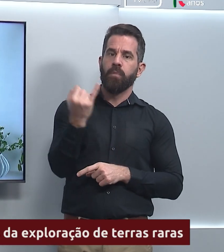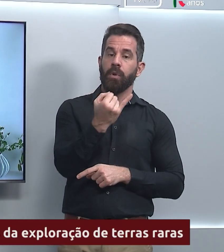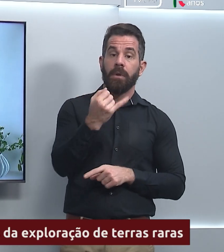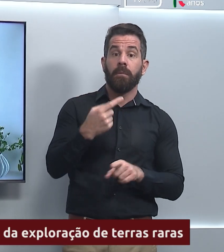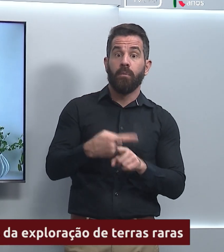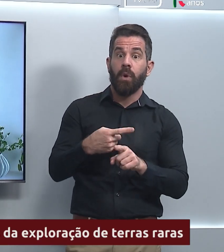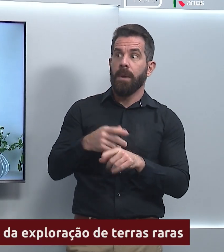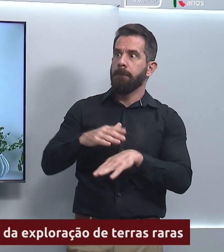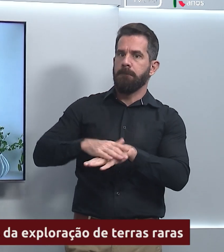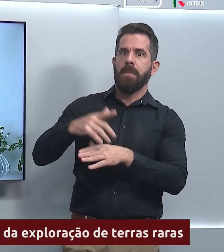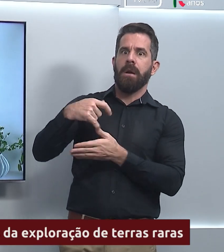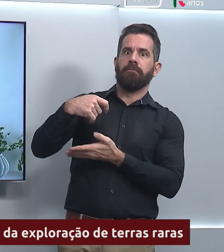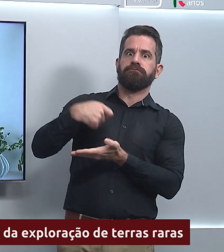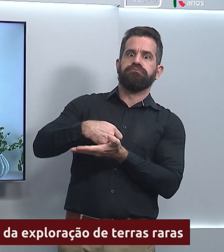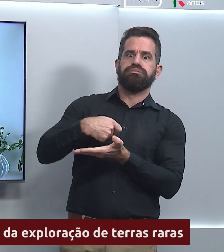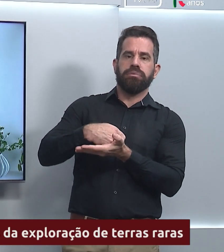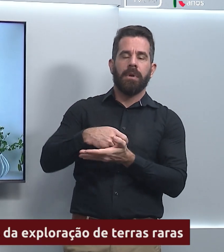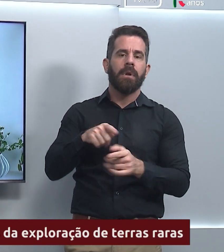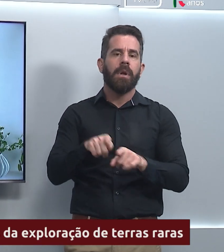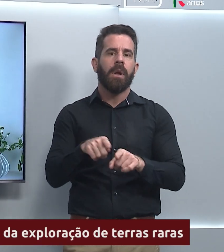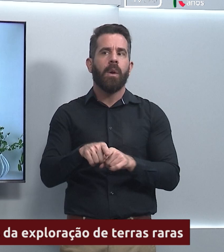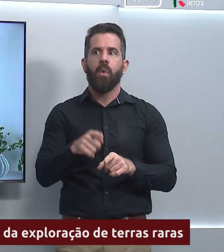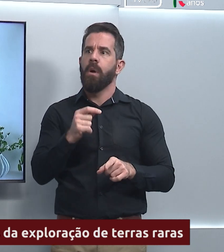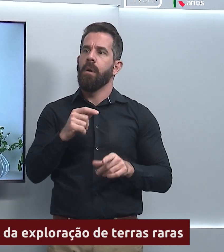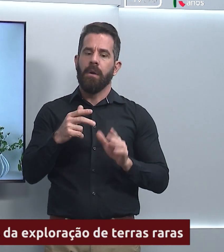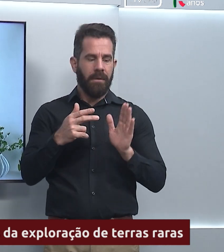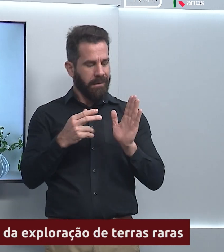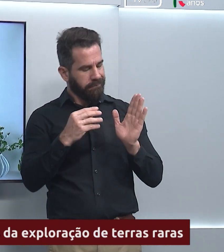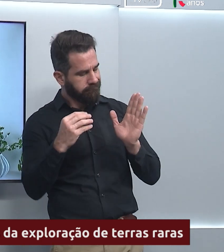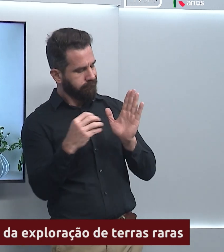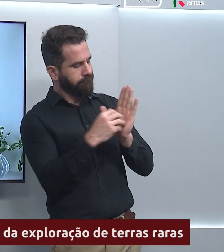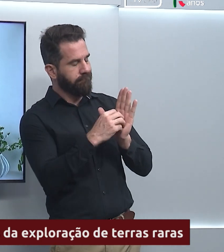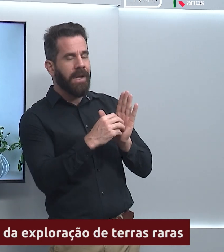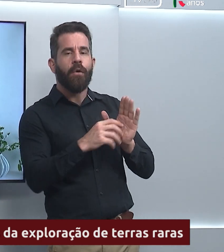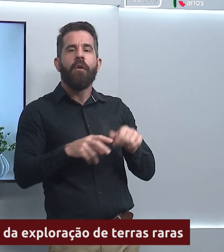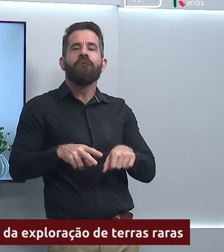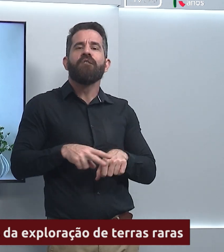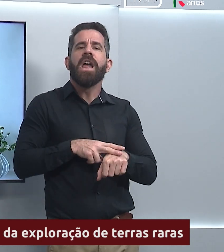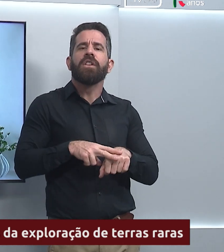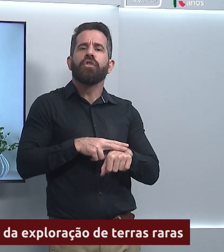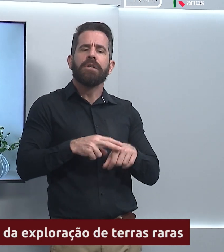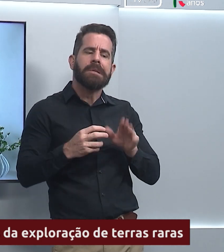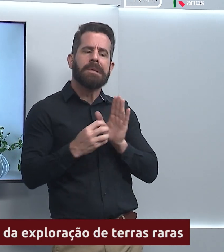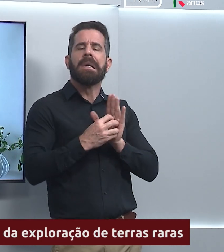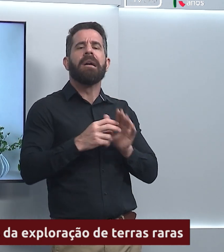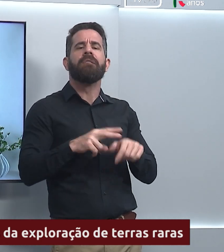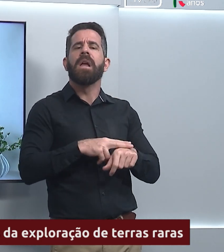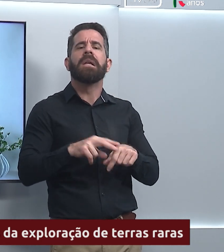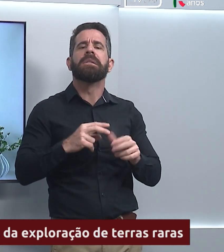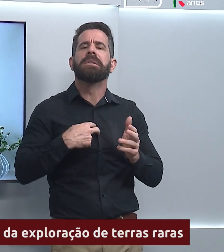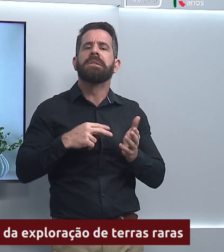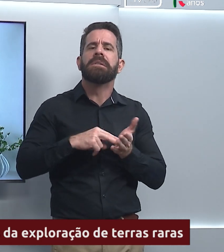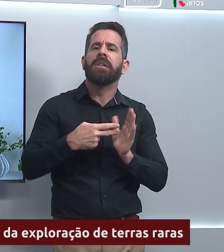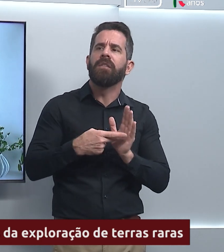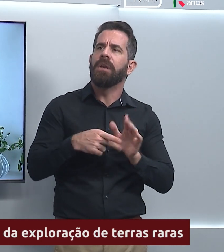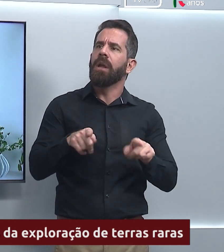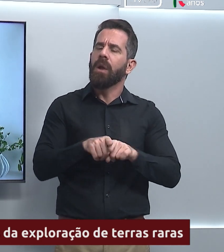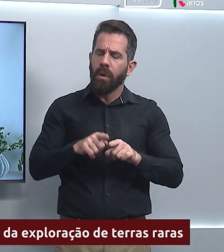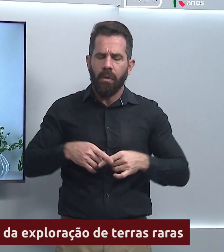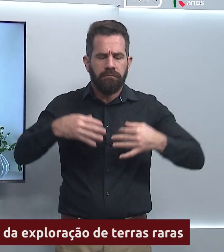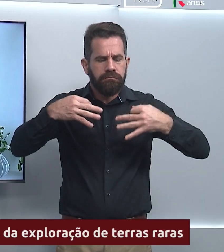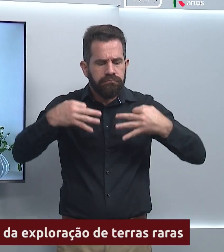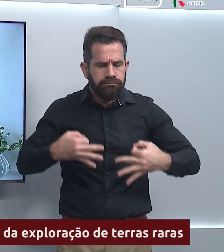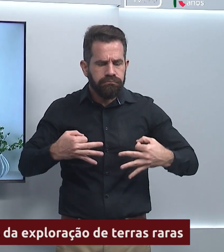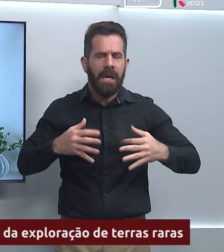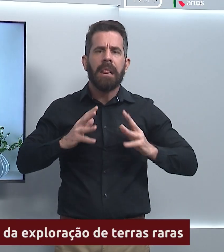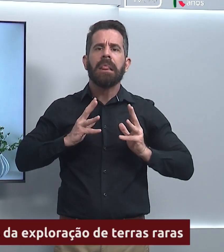cobrado que as minerações tenham os seus selos verdes. Então, qualquer empresa que for produzir no Brasil hoje para exportar, seja